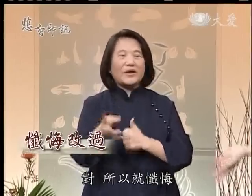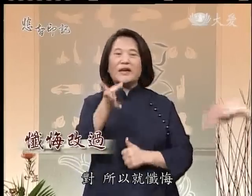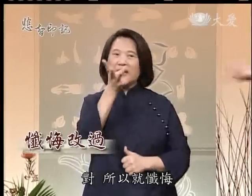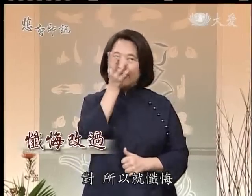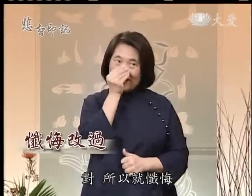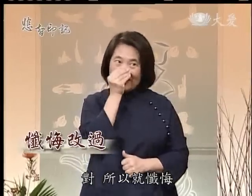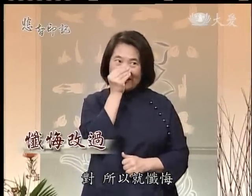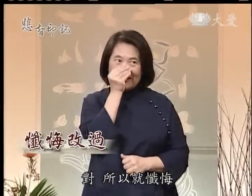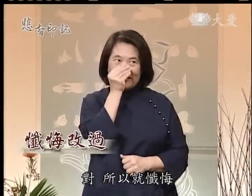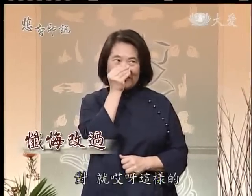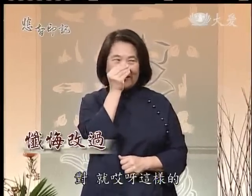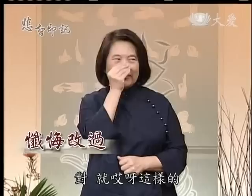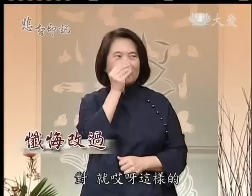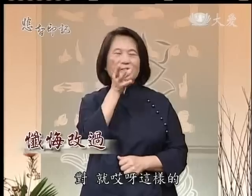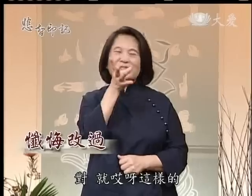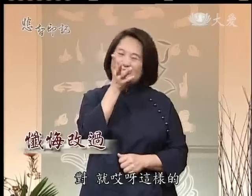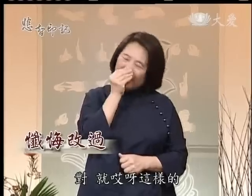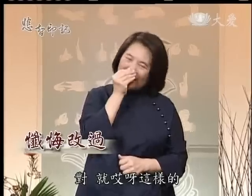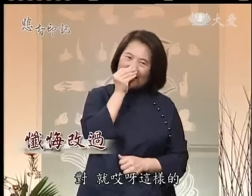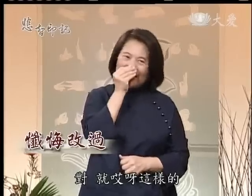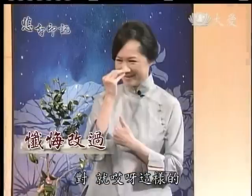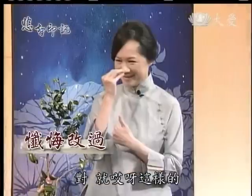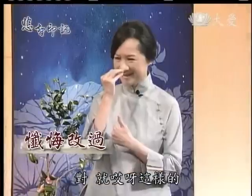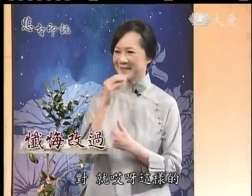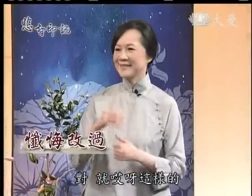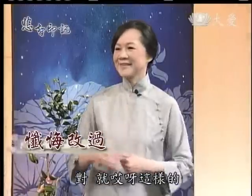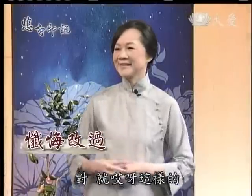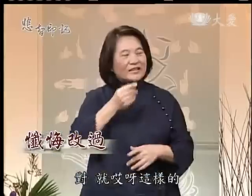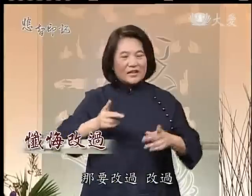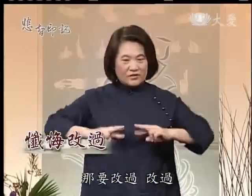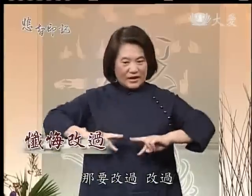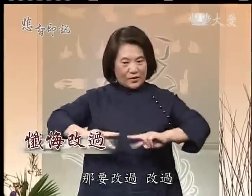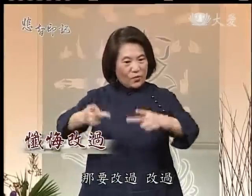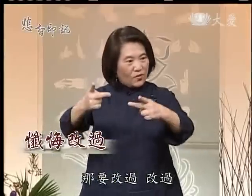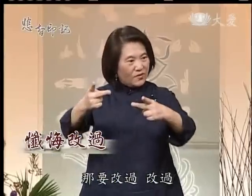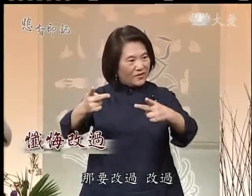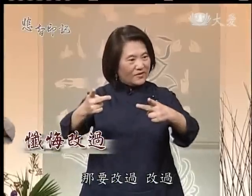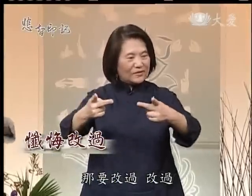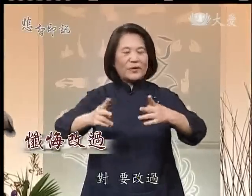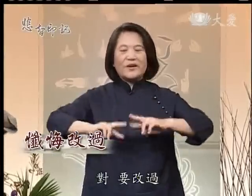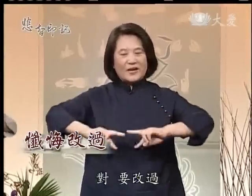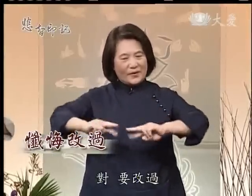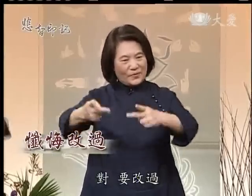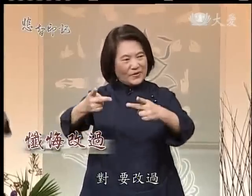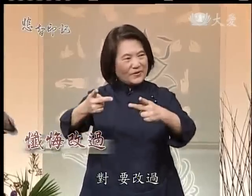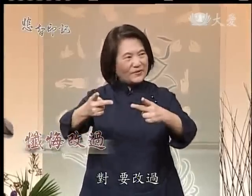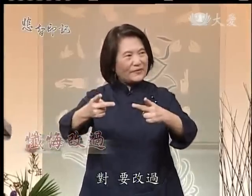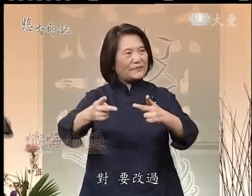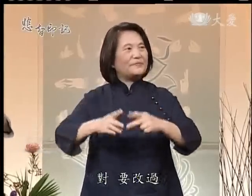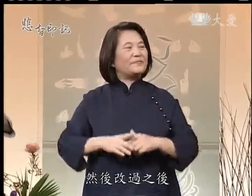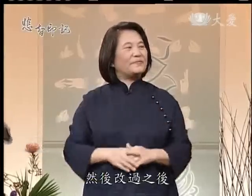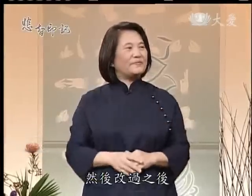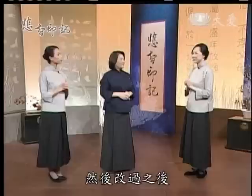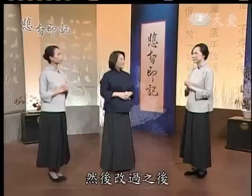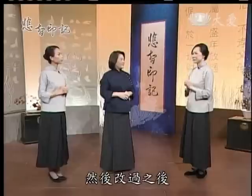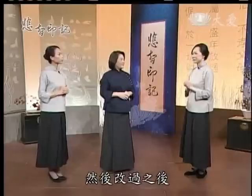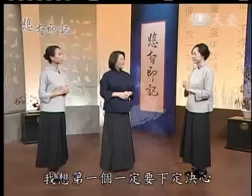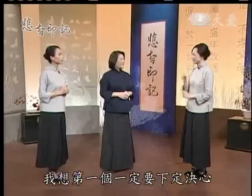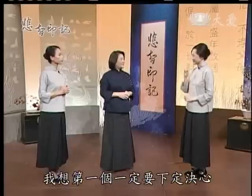哎呀， 对对，就哎呀，这样对。那要改过， 改过， 对，要改过。 然后改过之后，我想